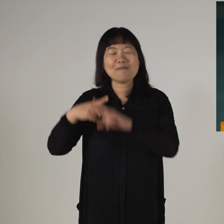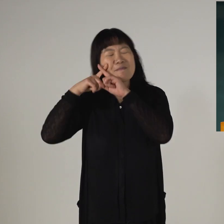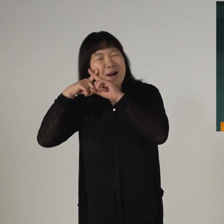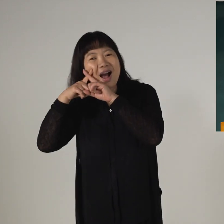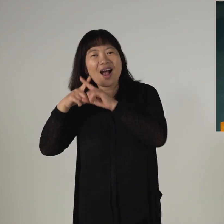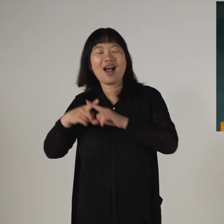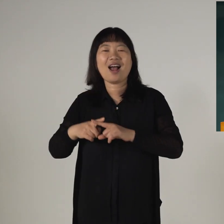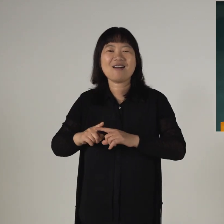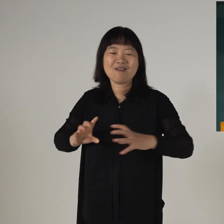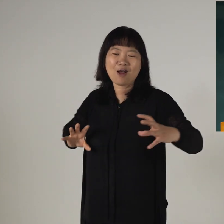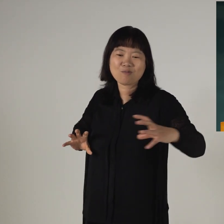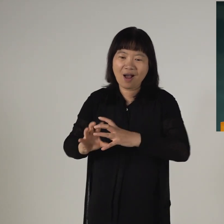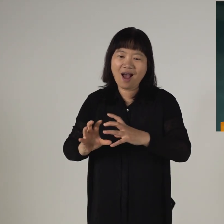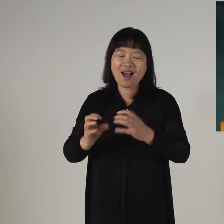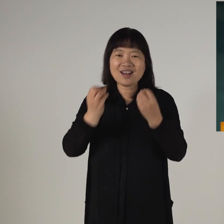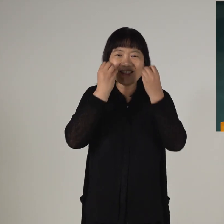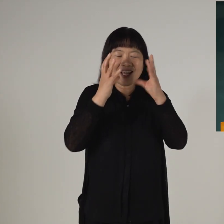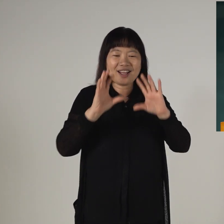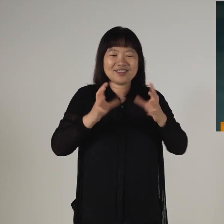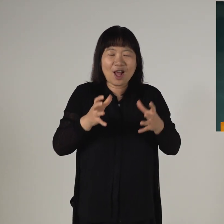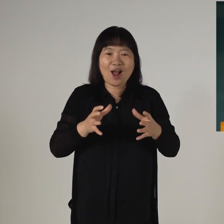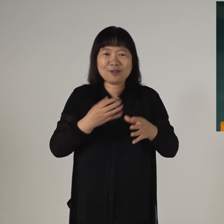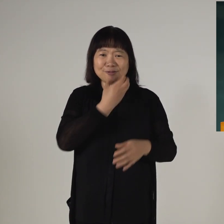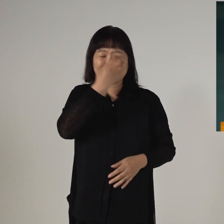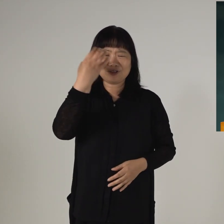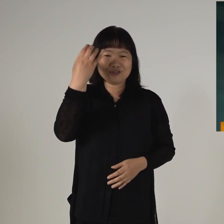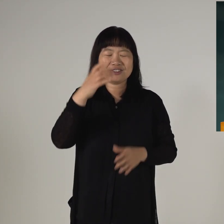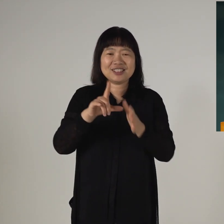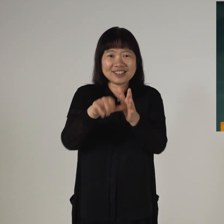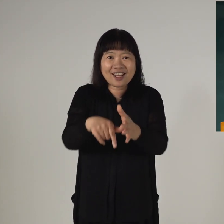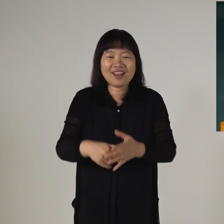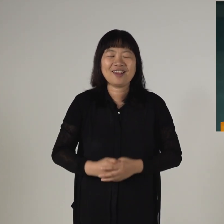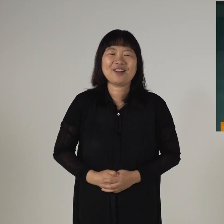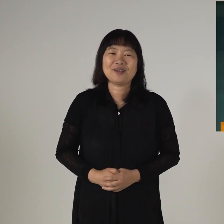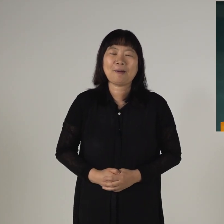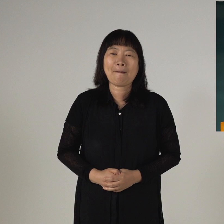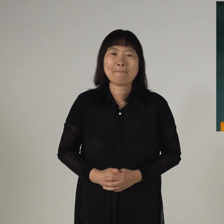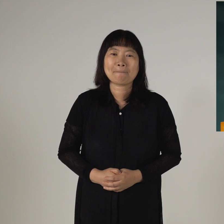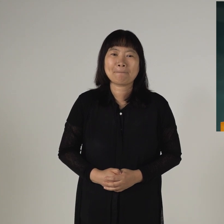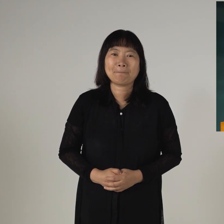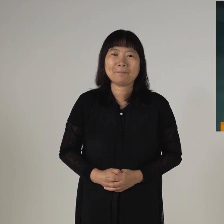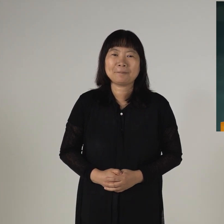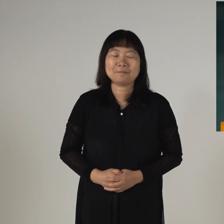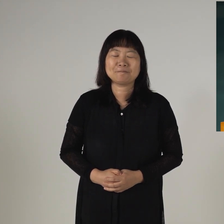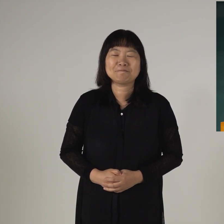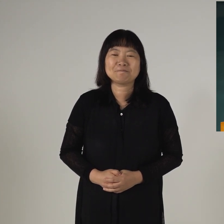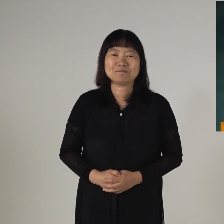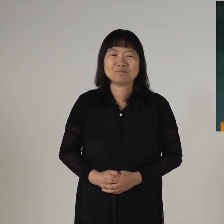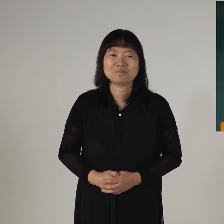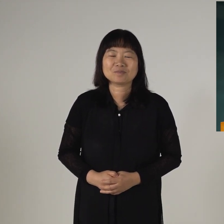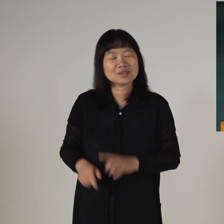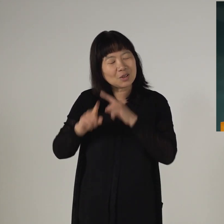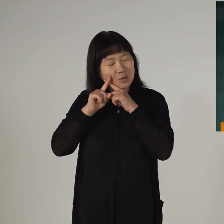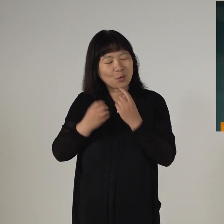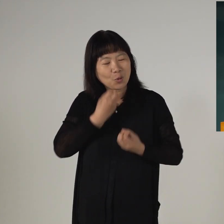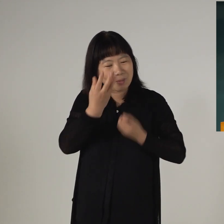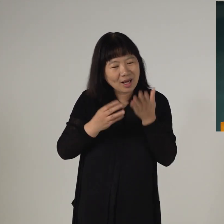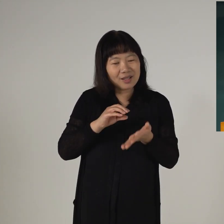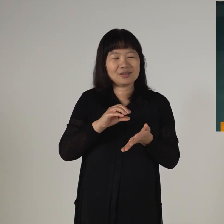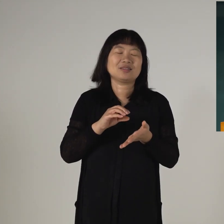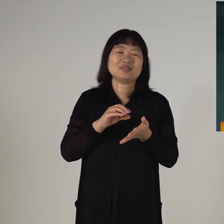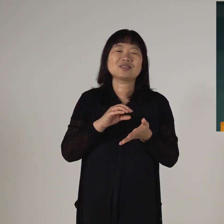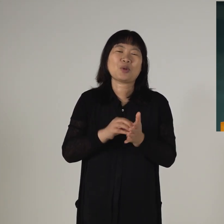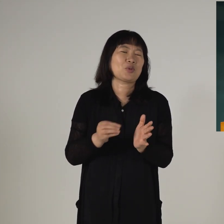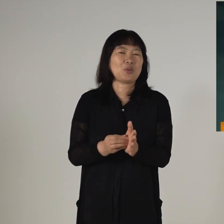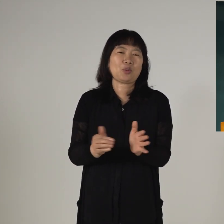각오로 뭉쳐가지고 새 나라를 꿈꾸는 이 길에 어떤 결기를 고백한 정도 수준밖에 안